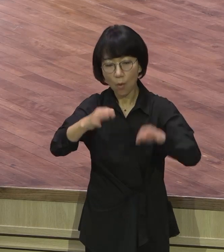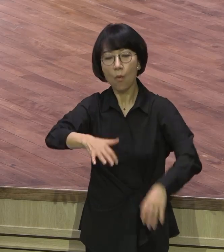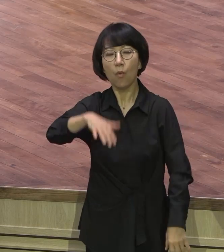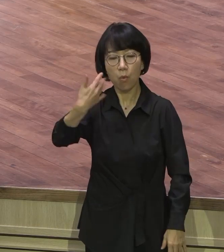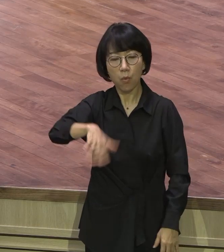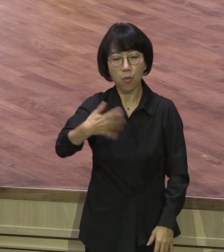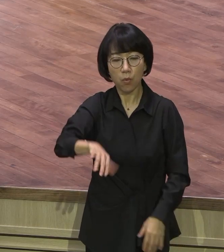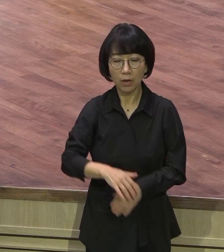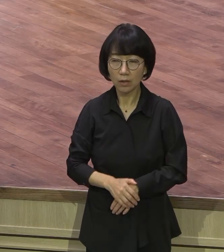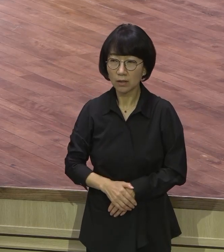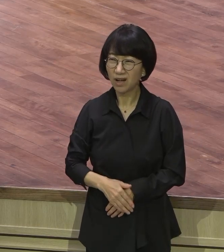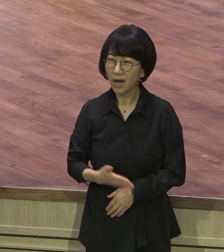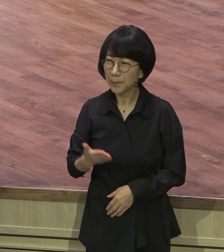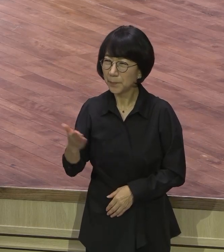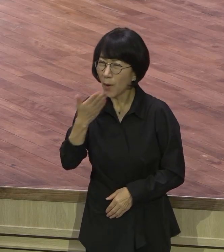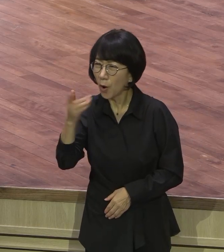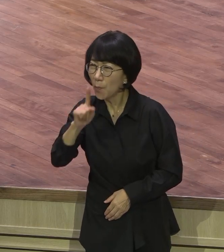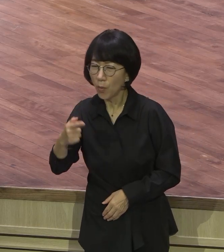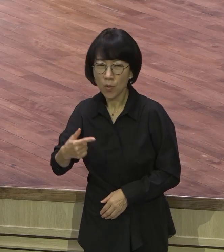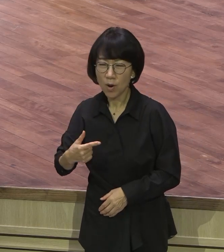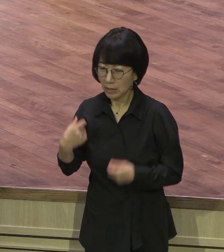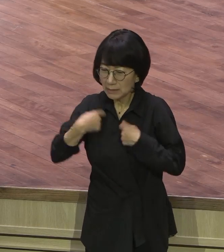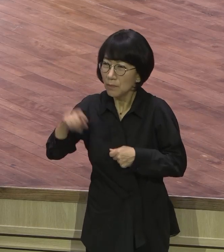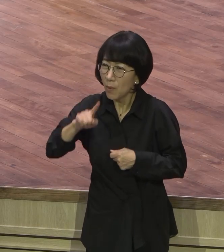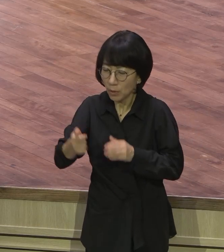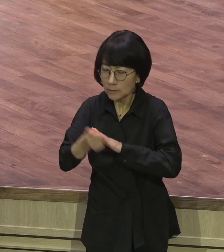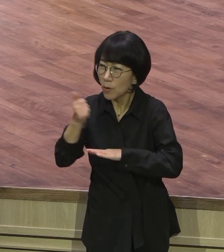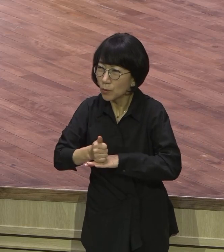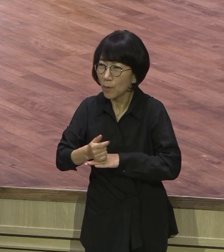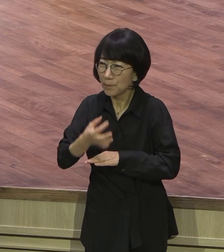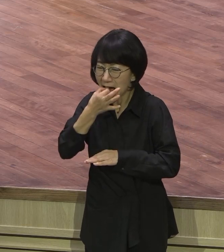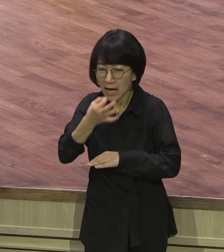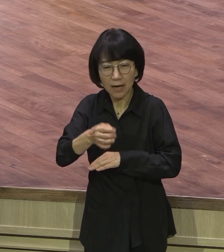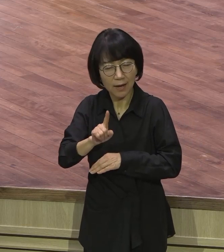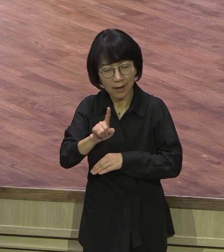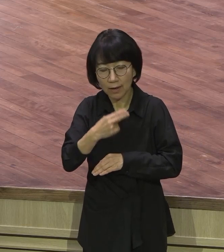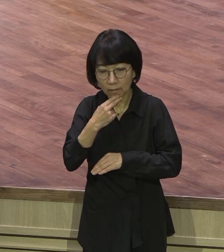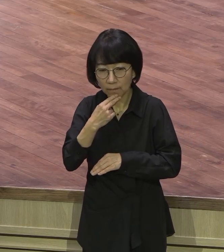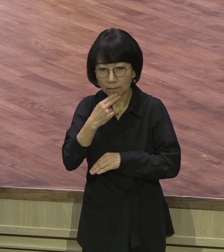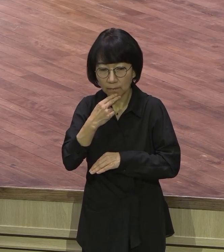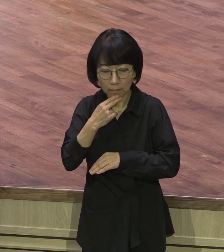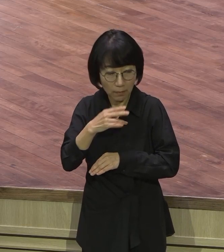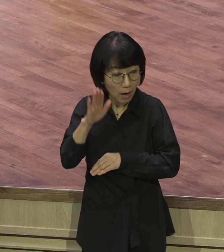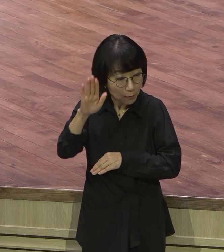먹을까 뭘 입을까 이런 수준이 아니에요 내가 뭐야 성교사가 잘 살아야지 아니 성교사로